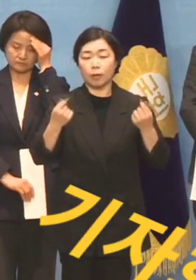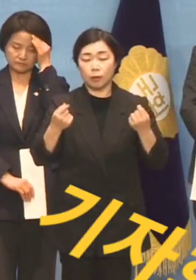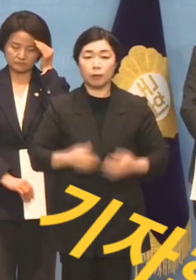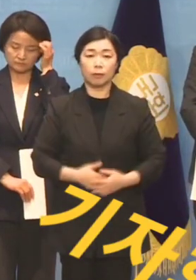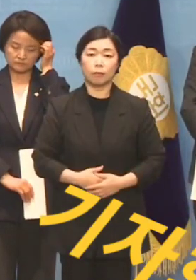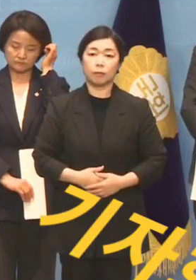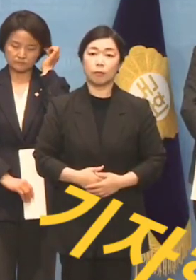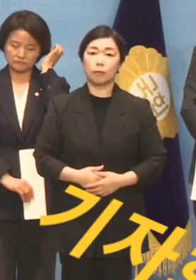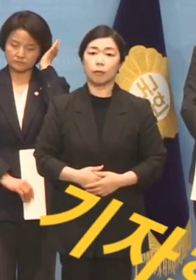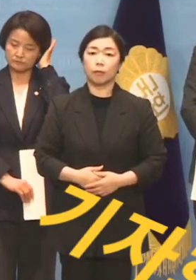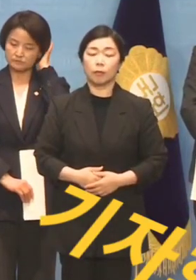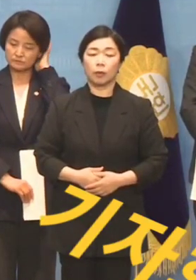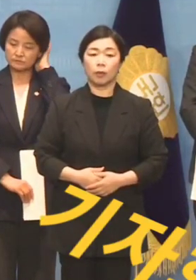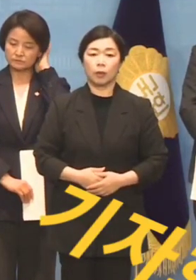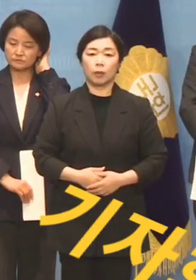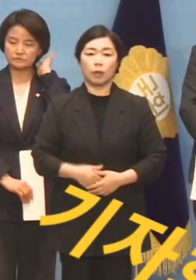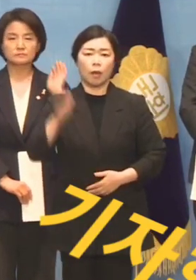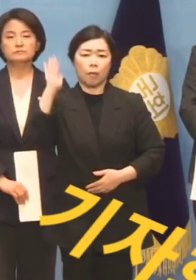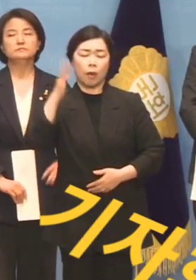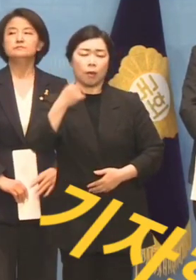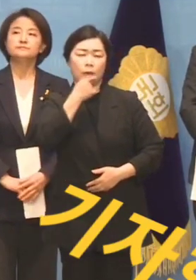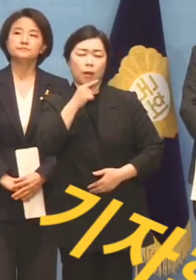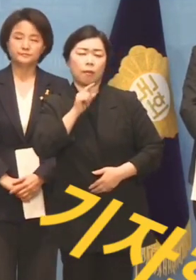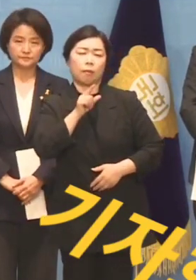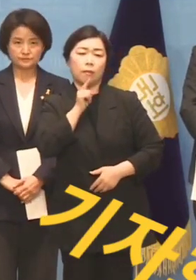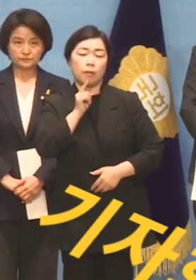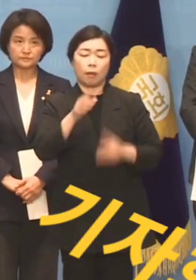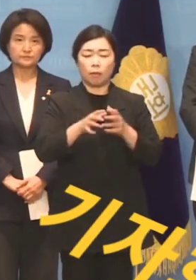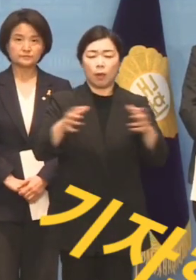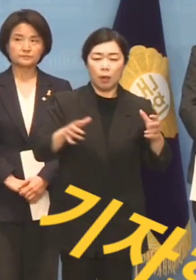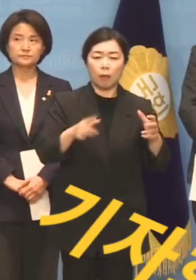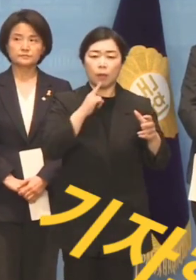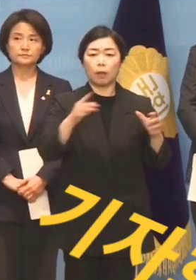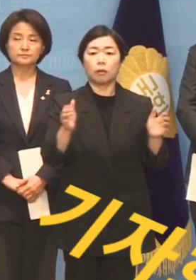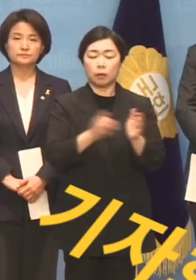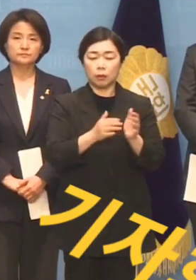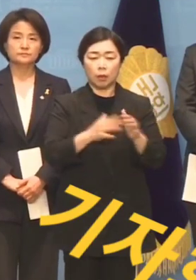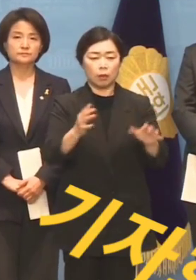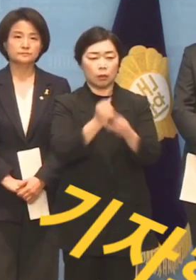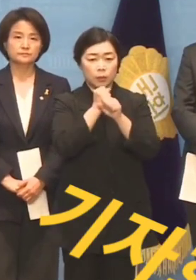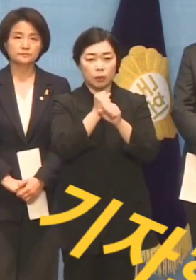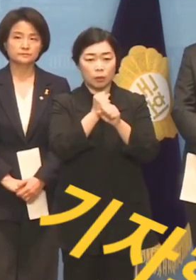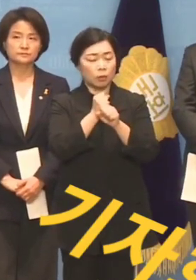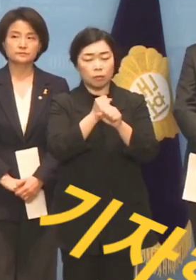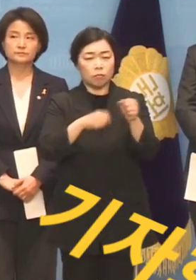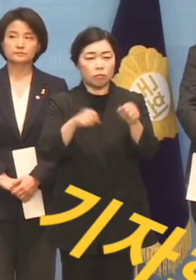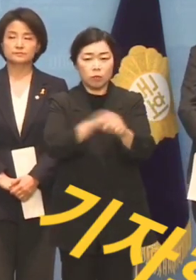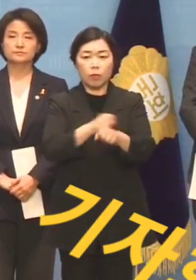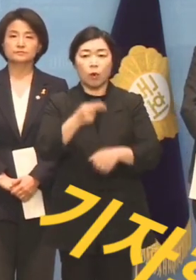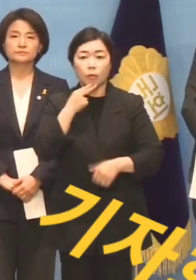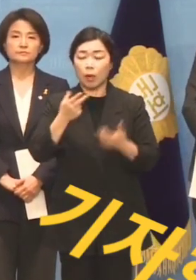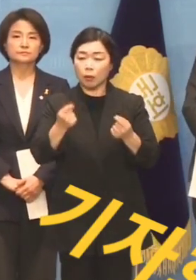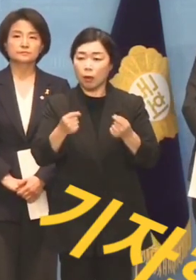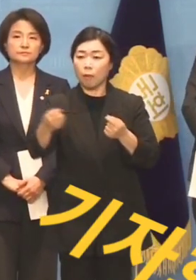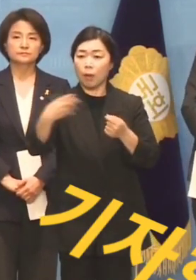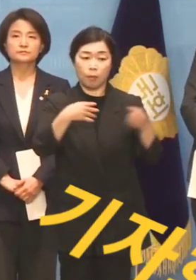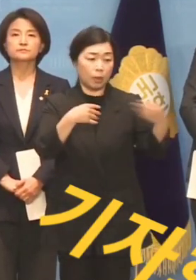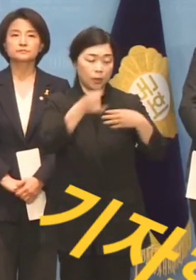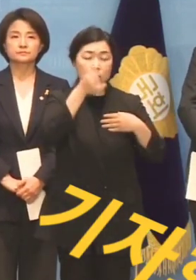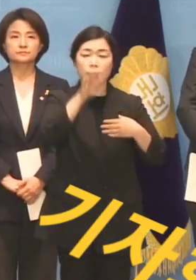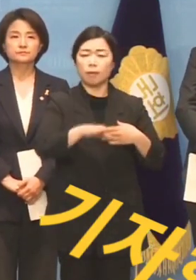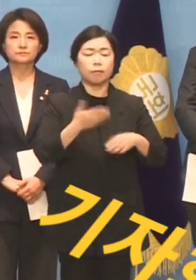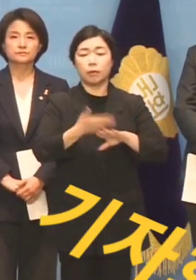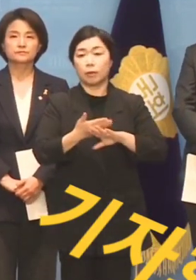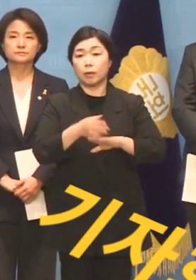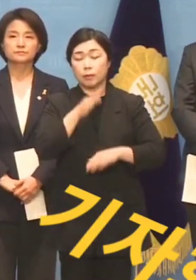전원위원회가 의견만 많았지 이게 뭐 모아지지 않아서 뭐 의미가 없다 이렇게 보시는 분도 있는데 그건 전혀